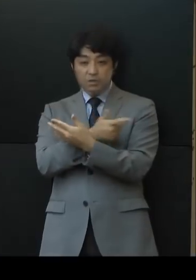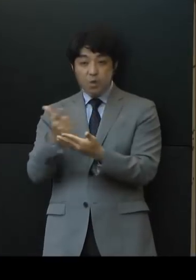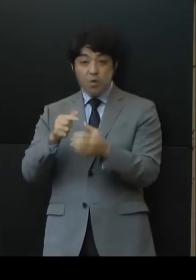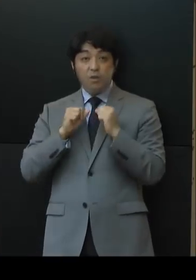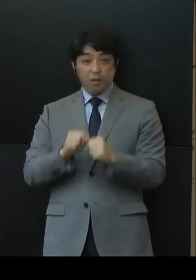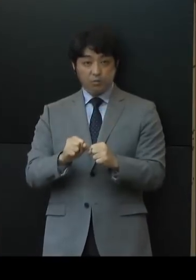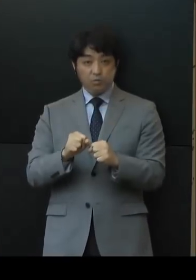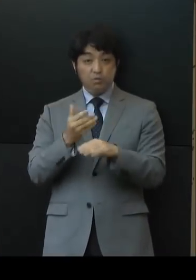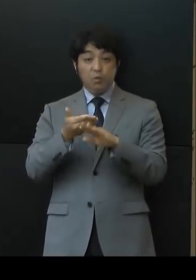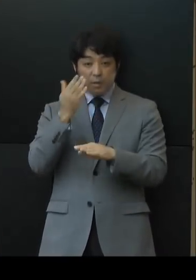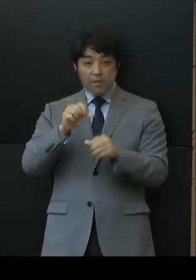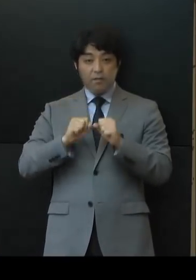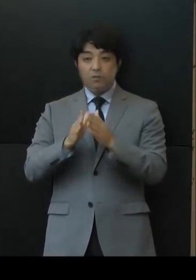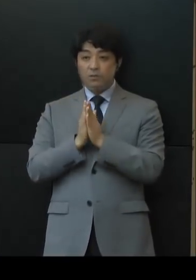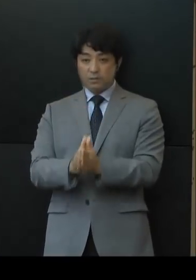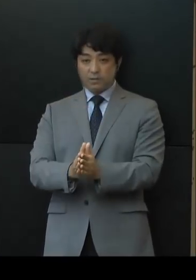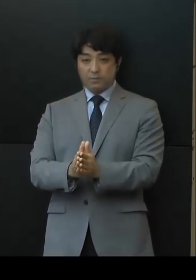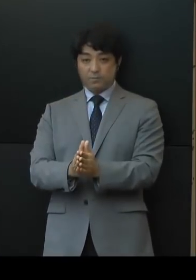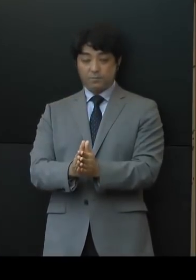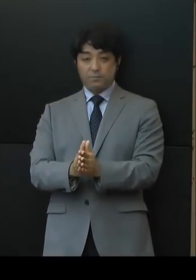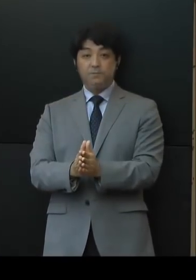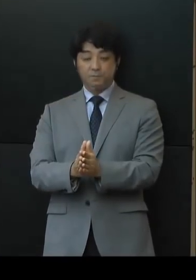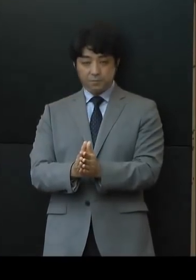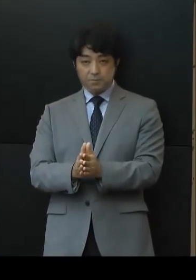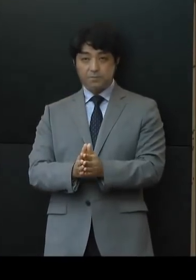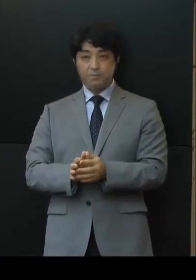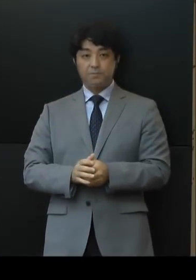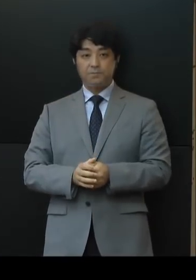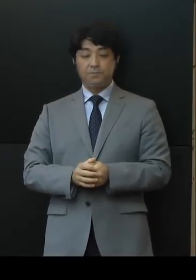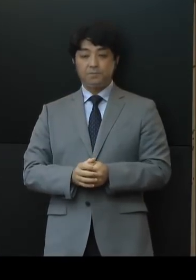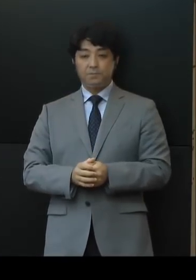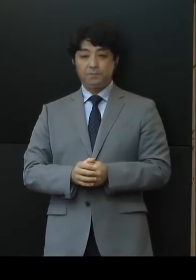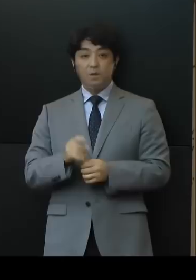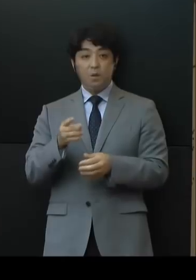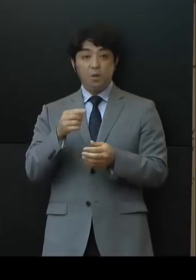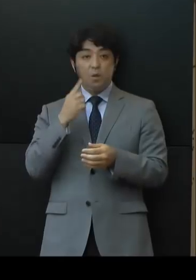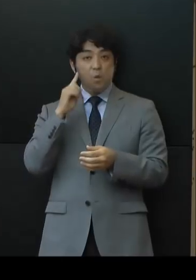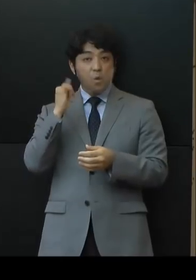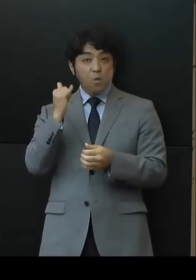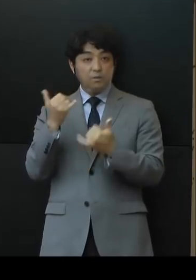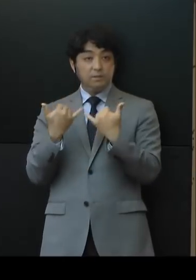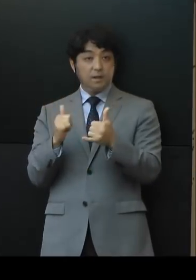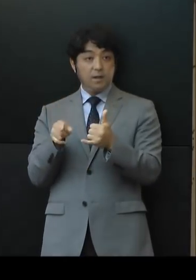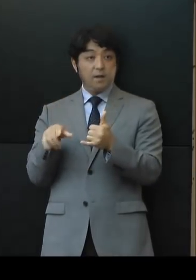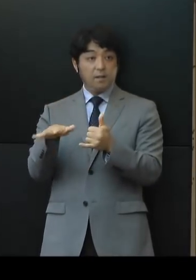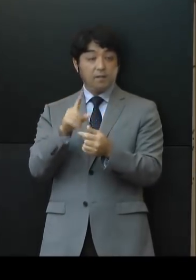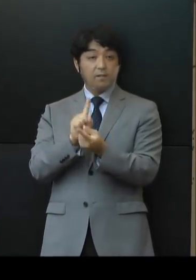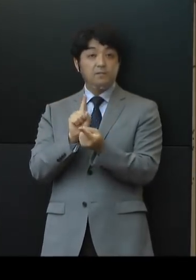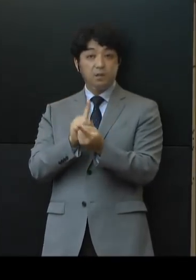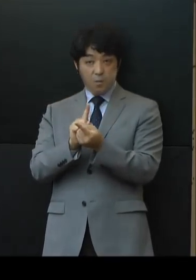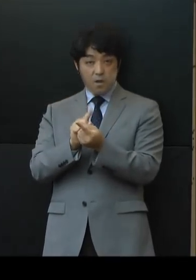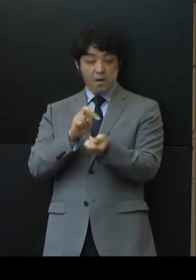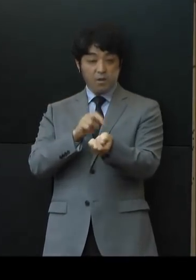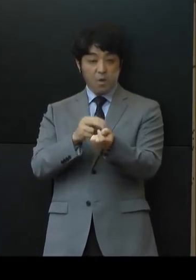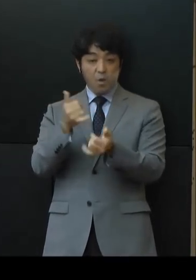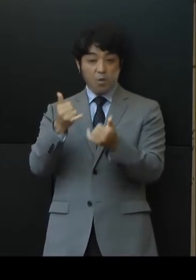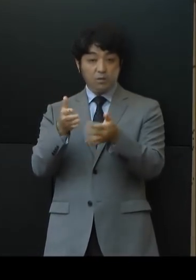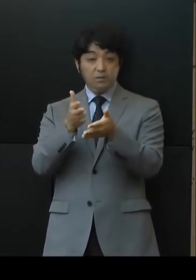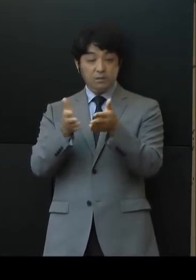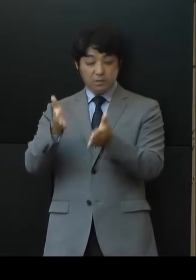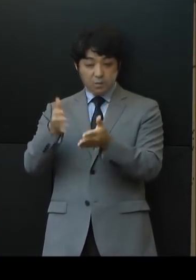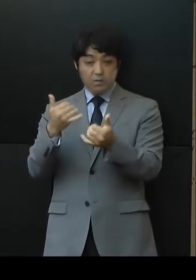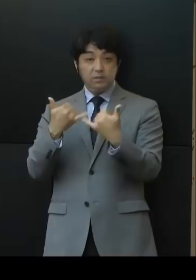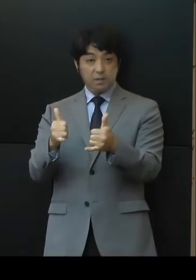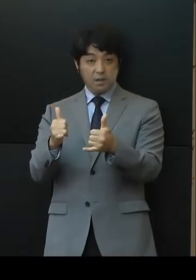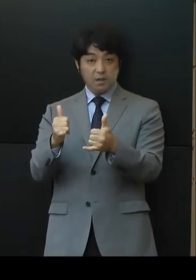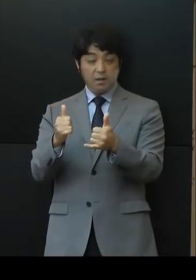実施することを要請する。で丸の2つ目で保護者の方に対しましては医療従事者など社会